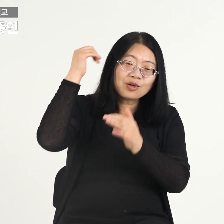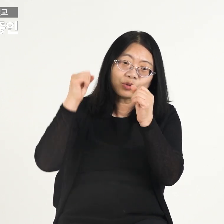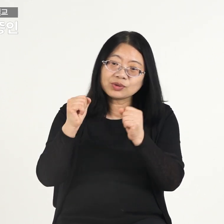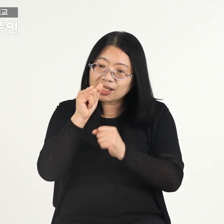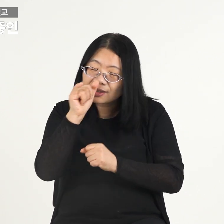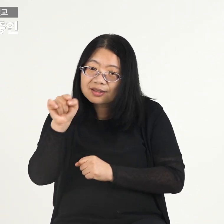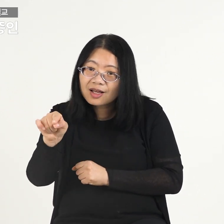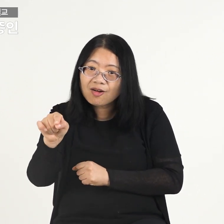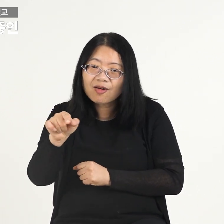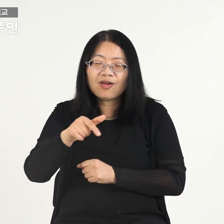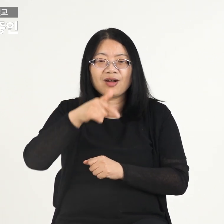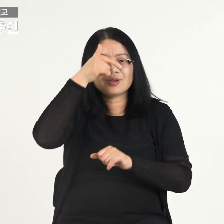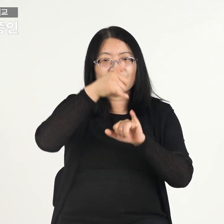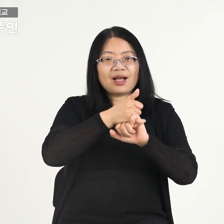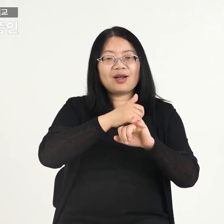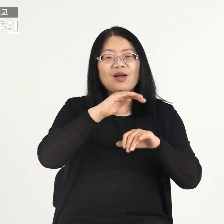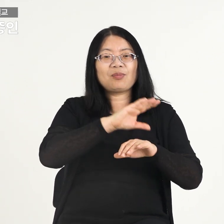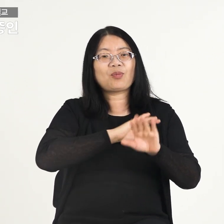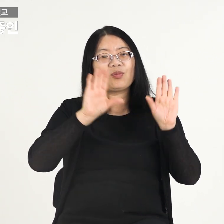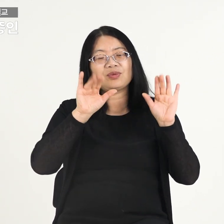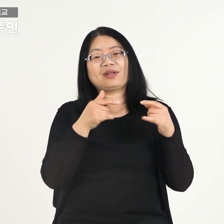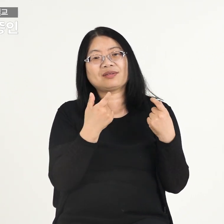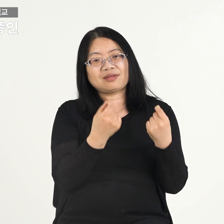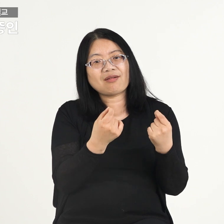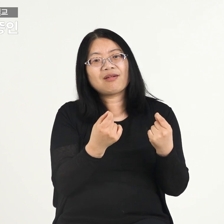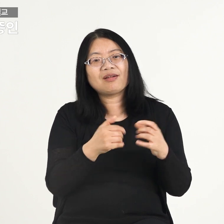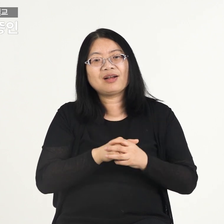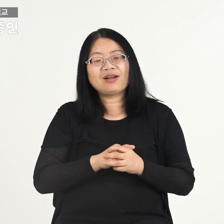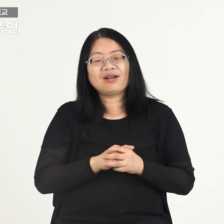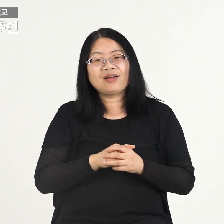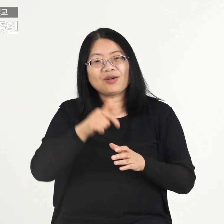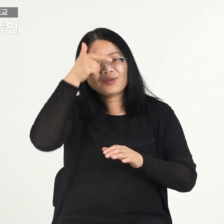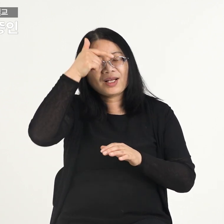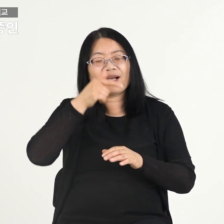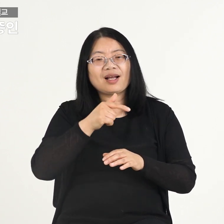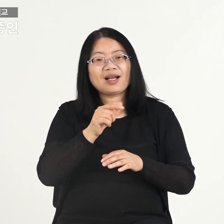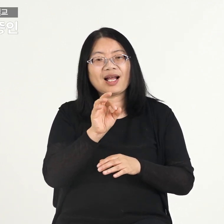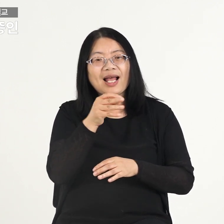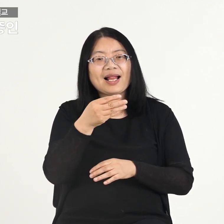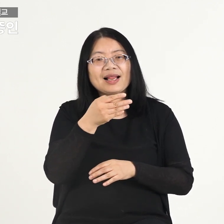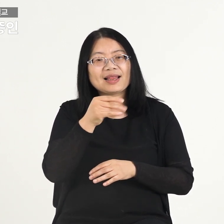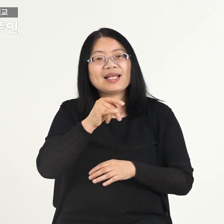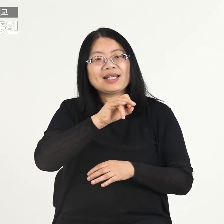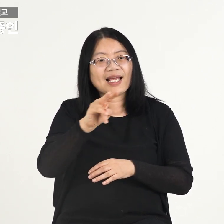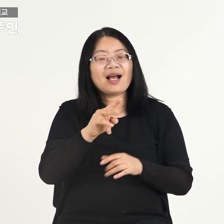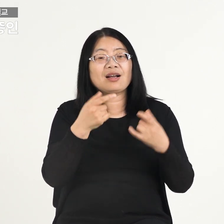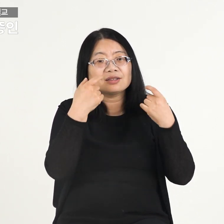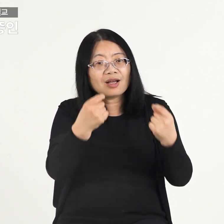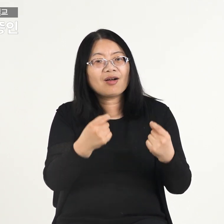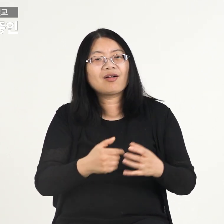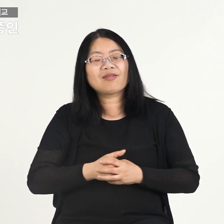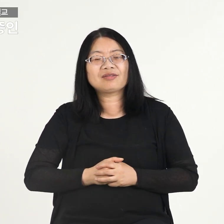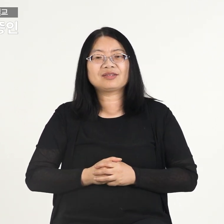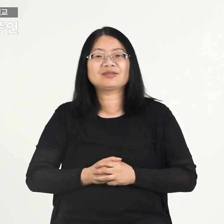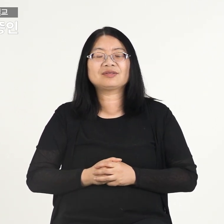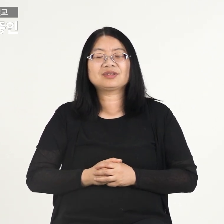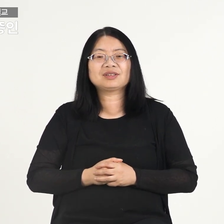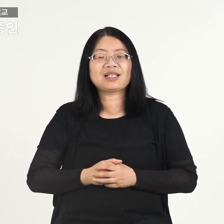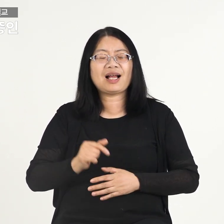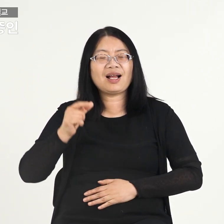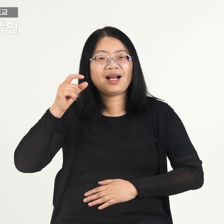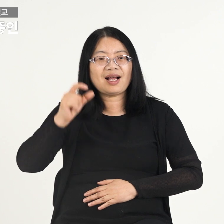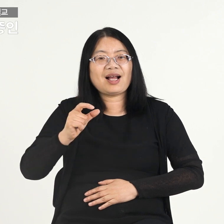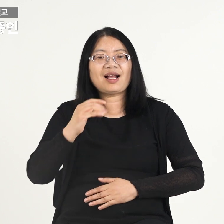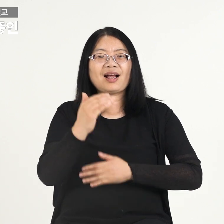마치 구약의 모세와 같이, 구약의 엘리야와 같이 이런